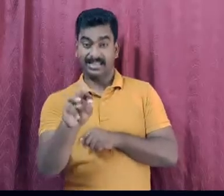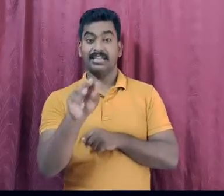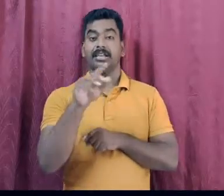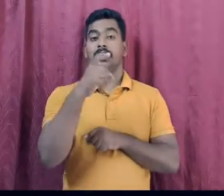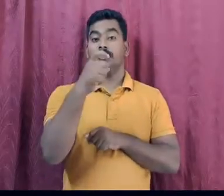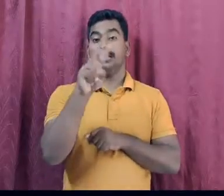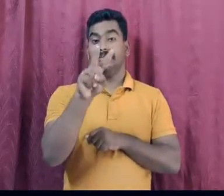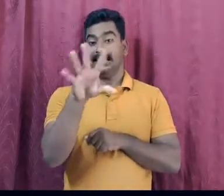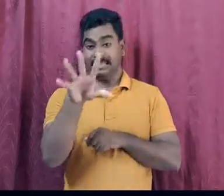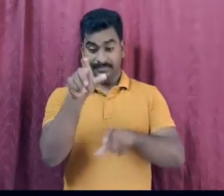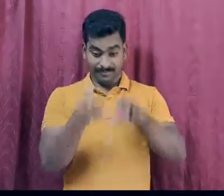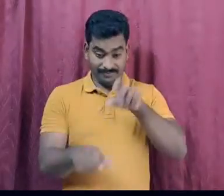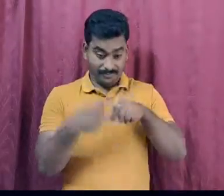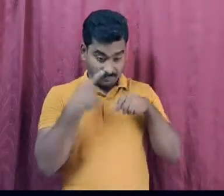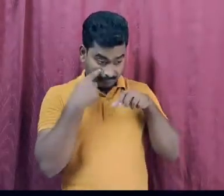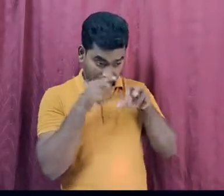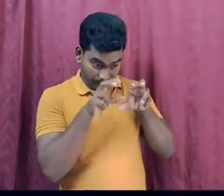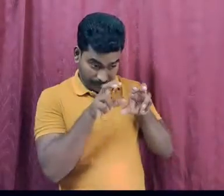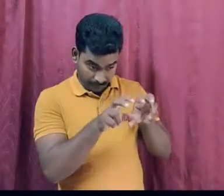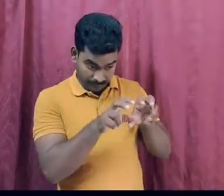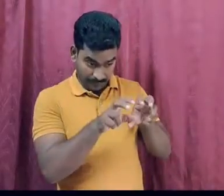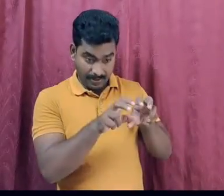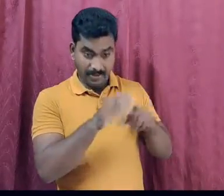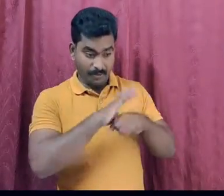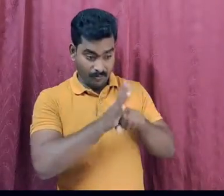പേർ നിരീക്ഷണത്തിലാണ്.